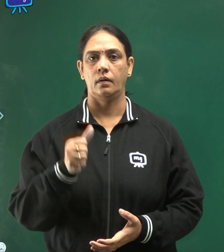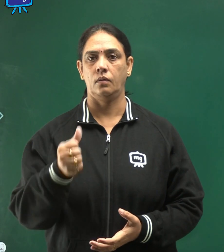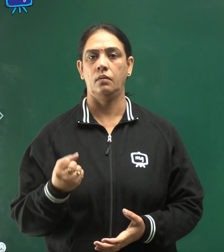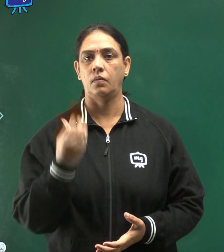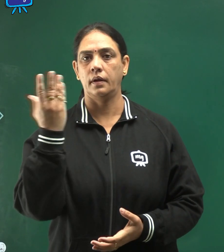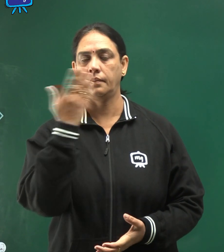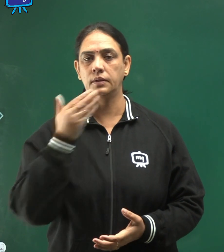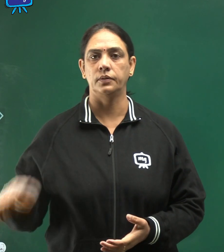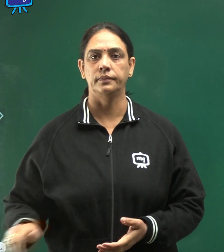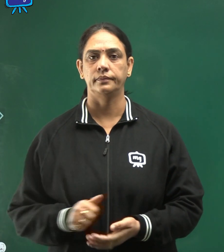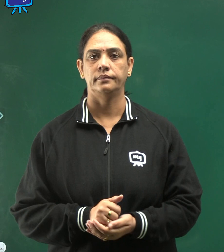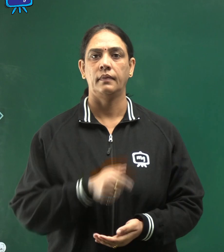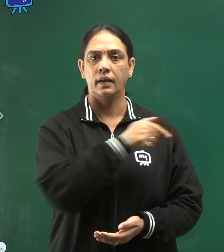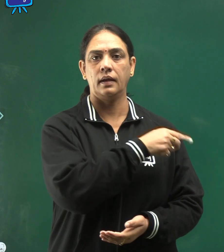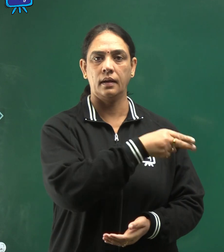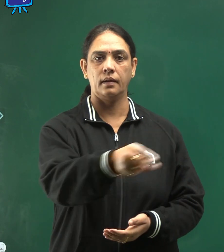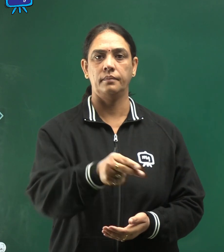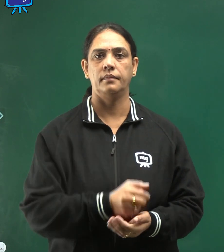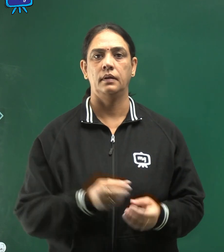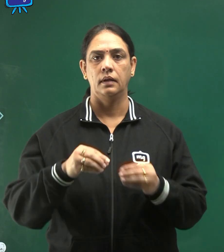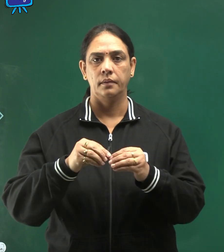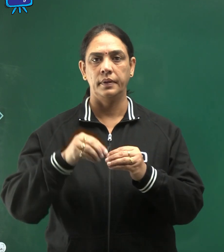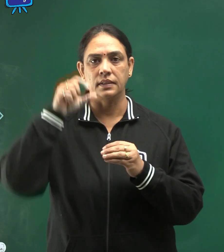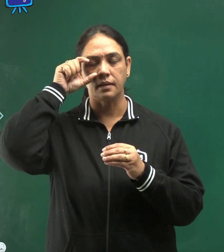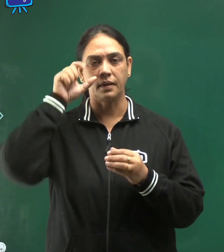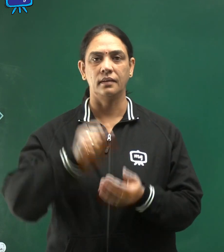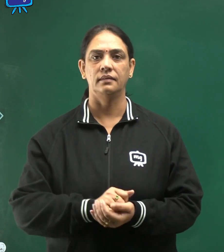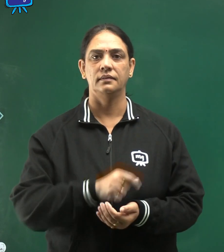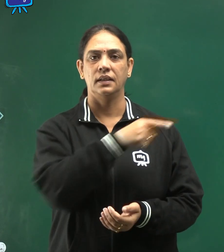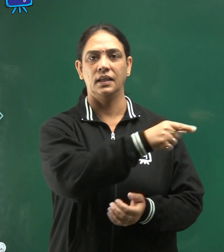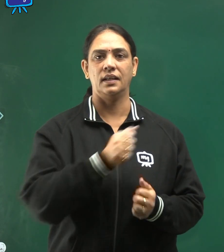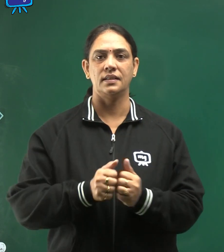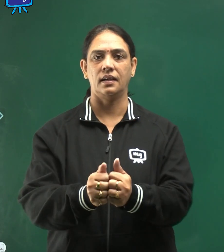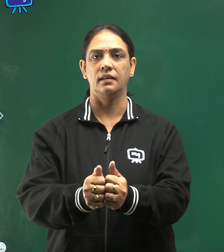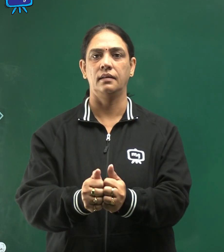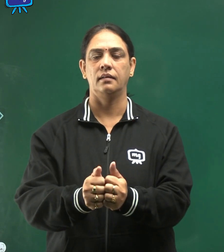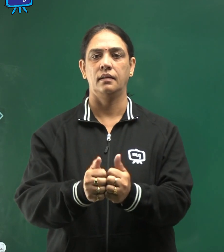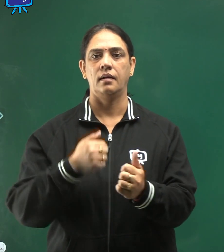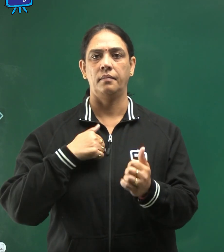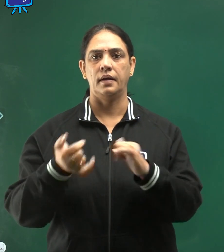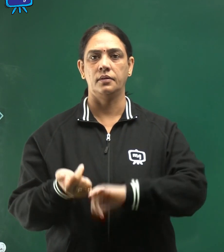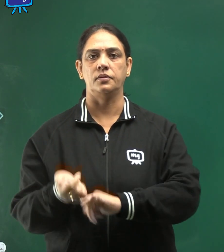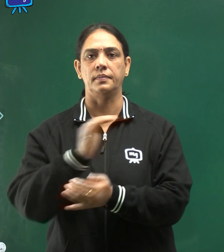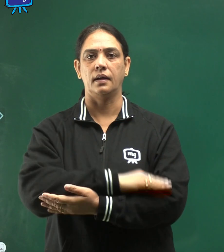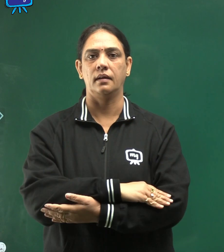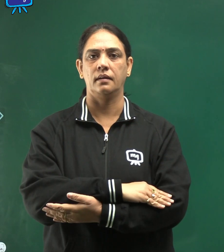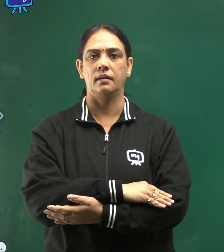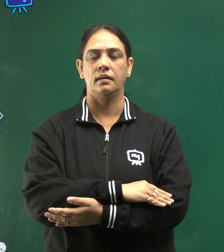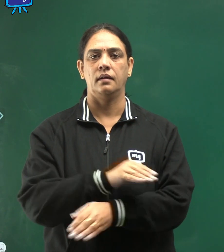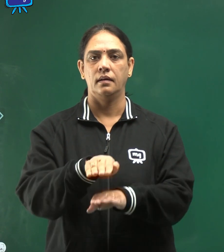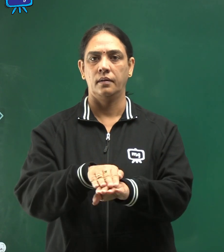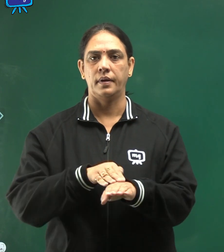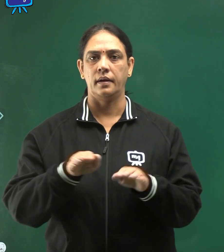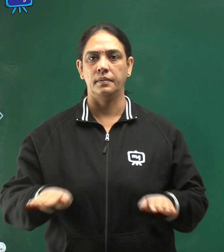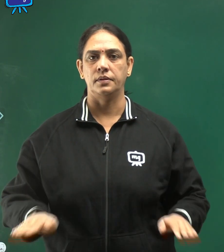गुड मॉर्निंग बच्चों, मेरा नाम भुवनेश शर्मा, मेरे साथ सुष्मिता मैम।